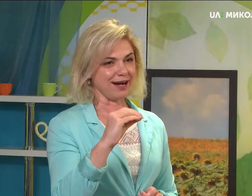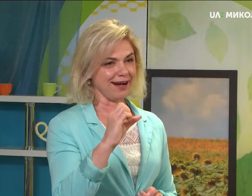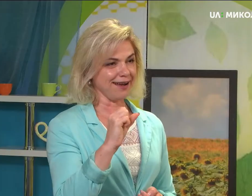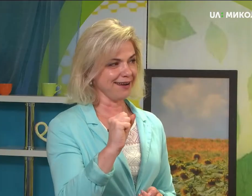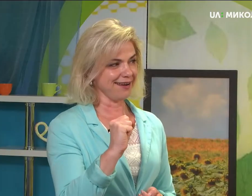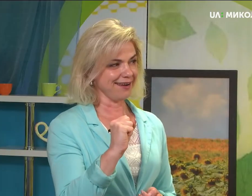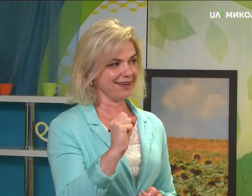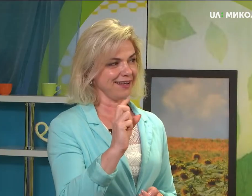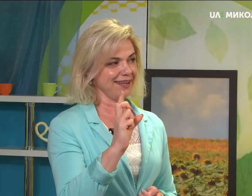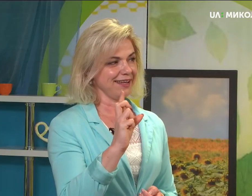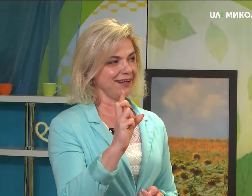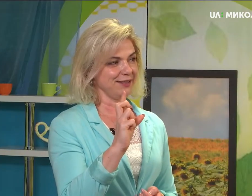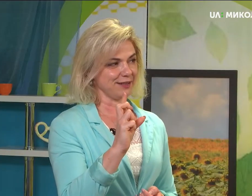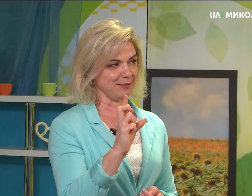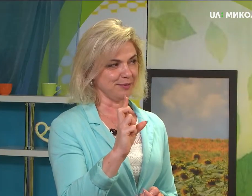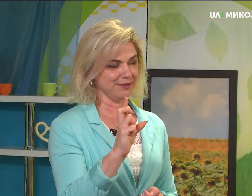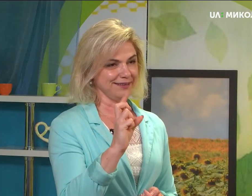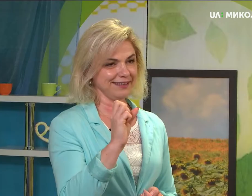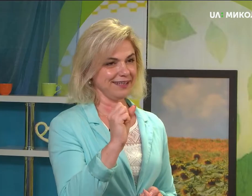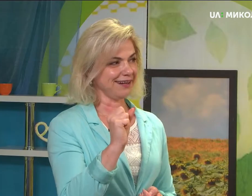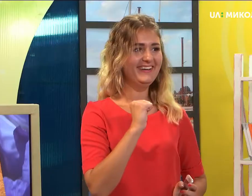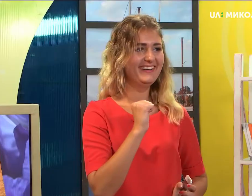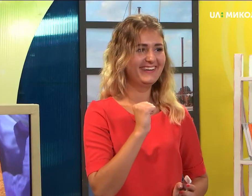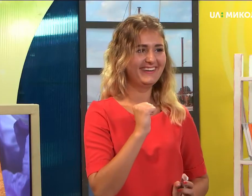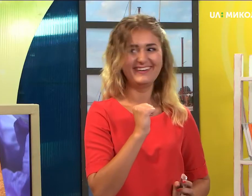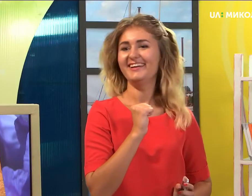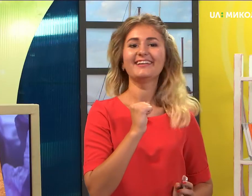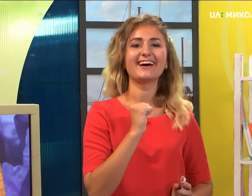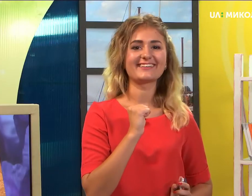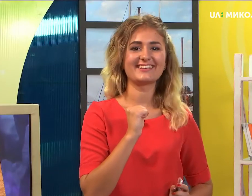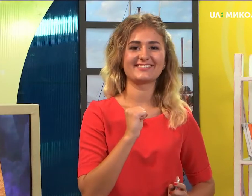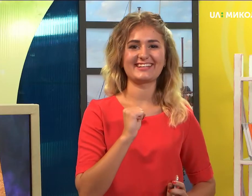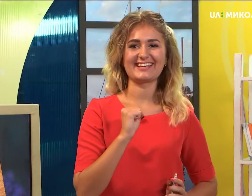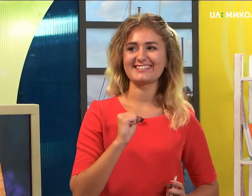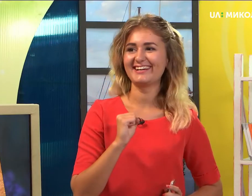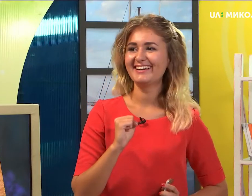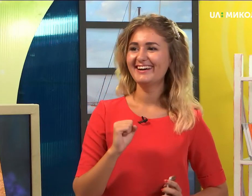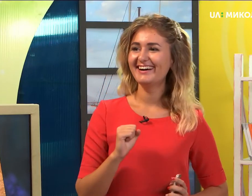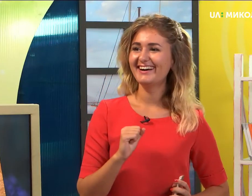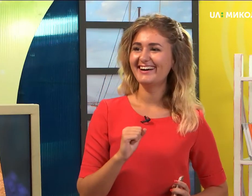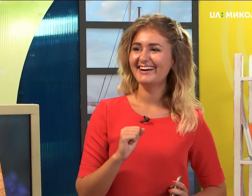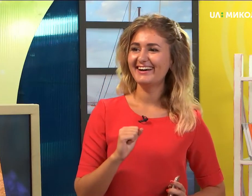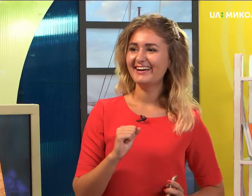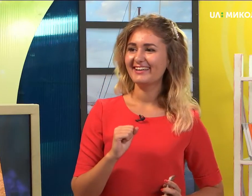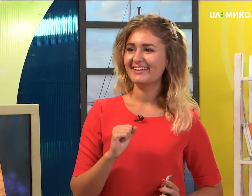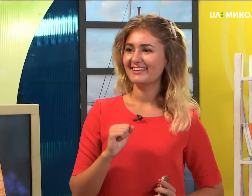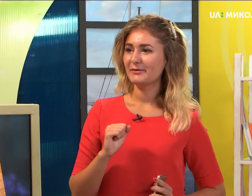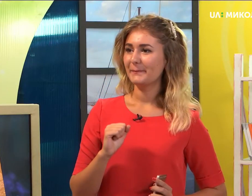Жа. Літера Б, Ба. А. Так, спробуємо родовому відмінку Жа, Бі, щоб